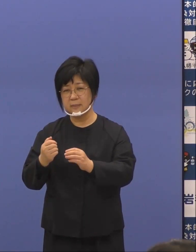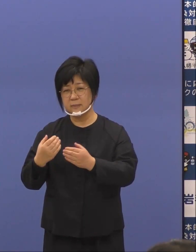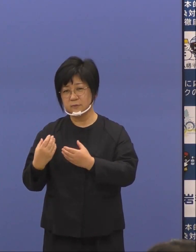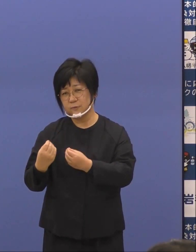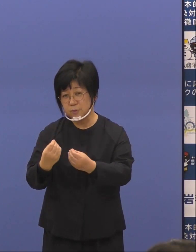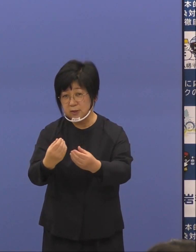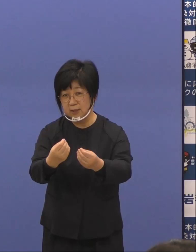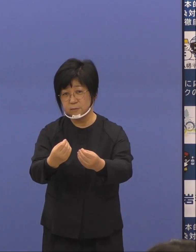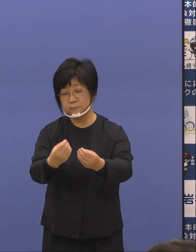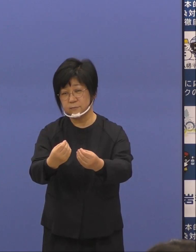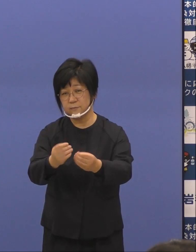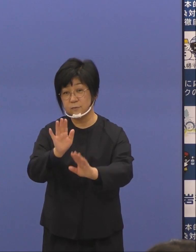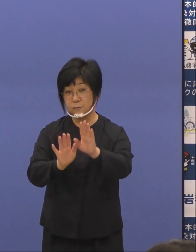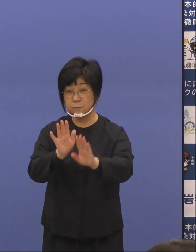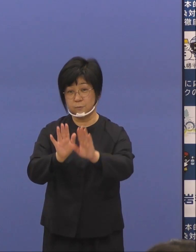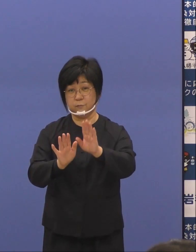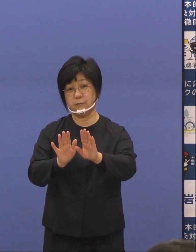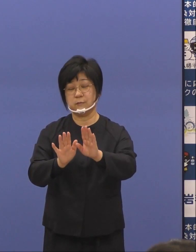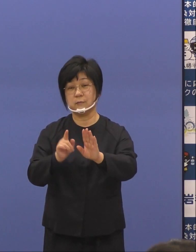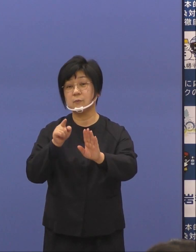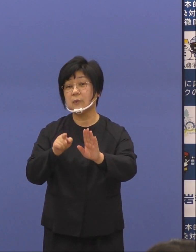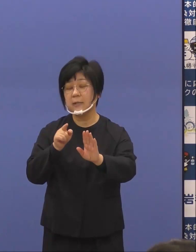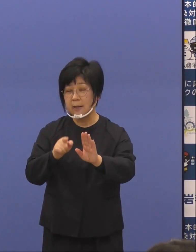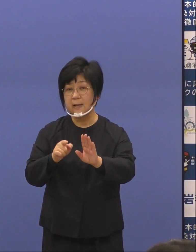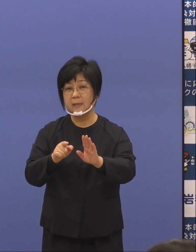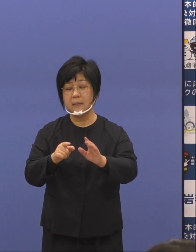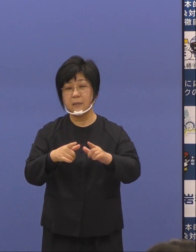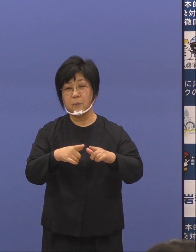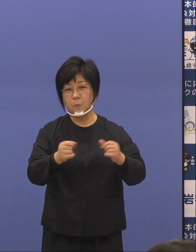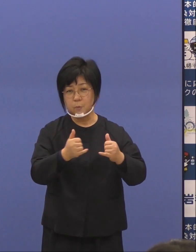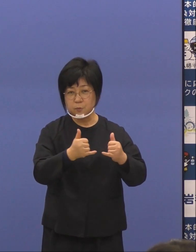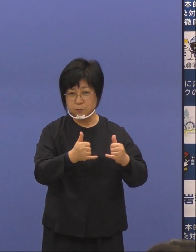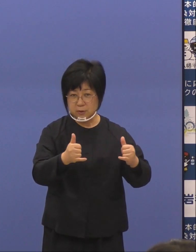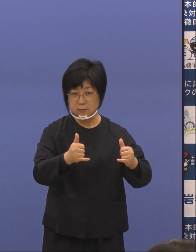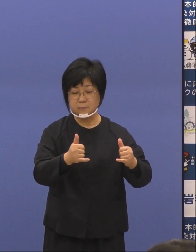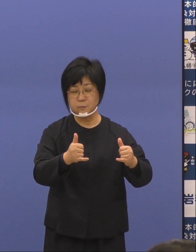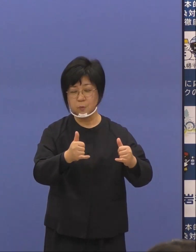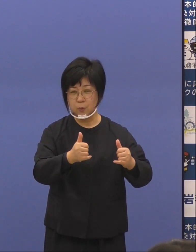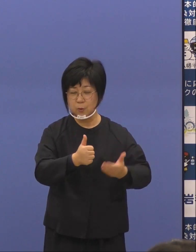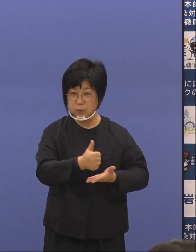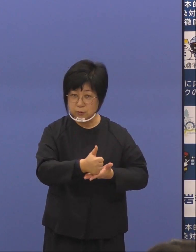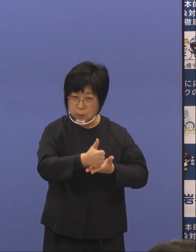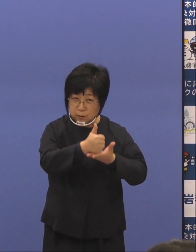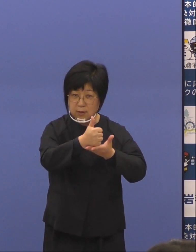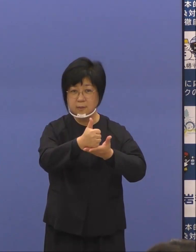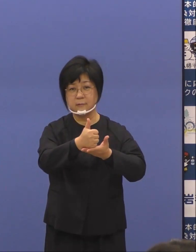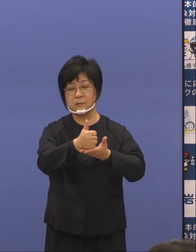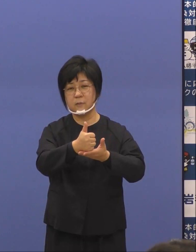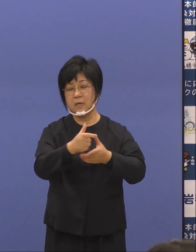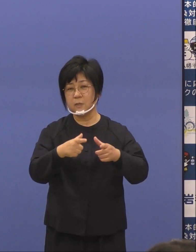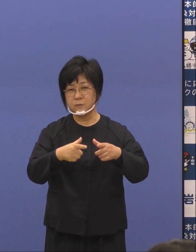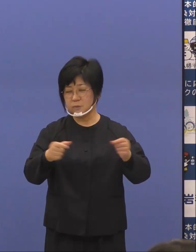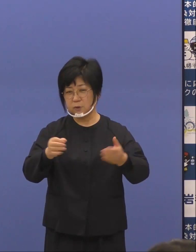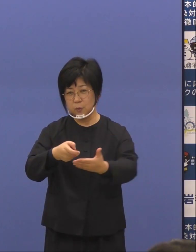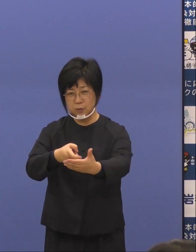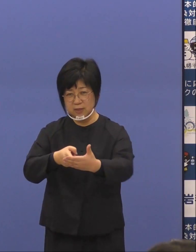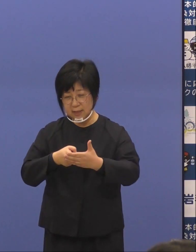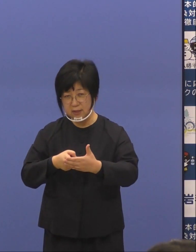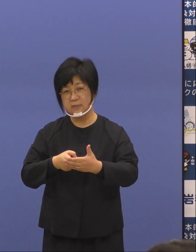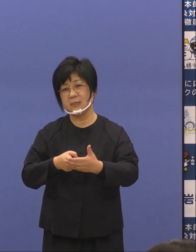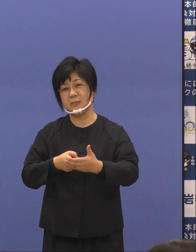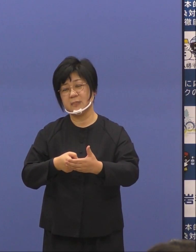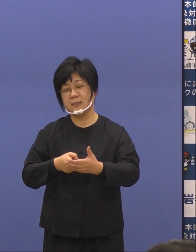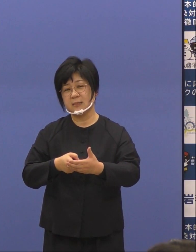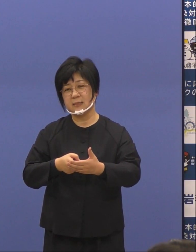本国民の尊厳や国の国益をもう踏みにじるような